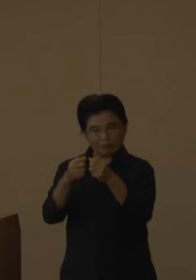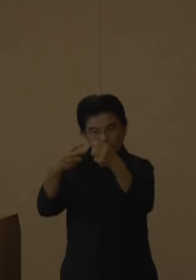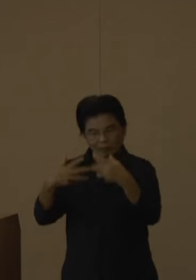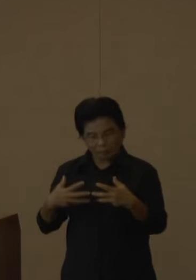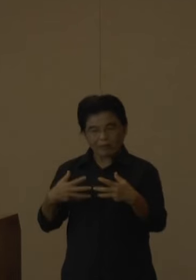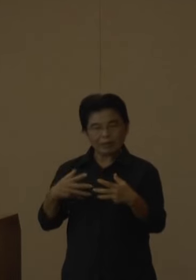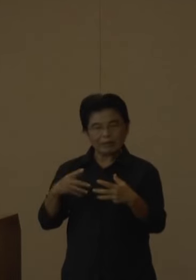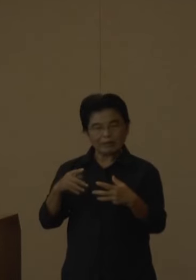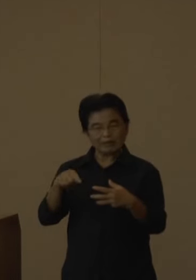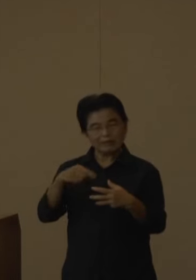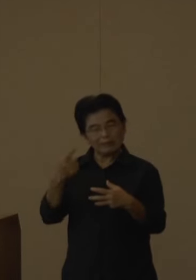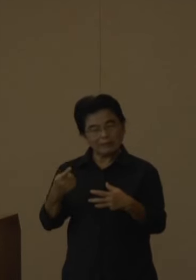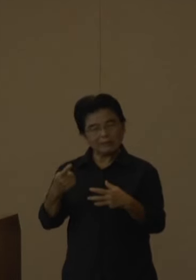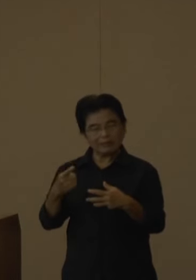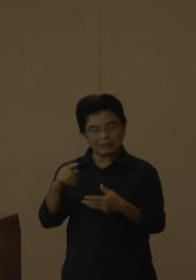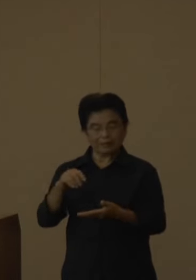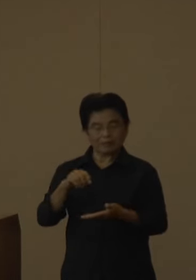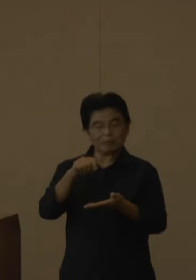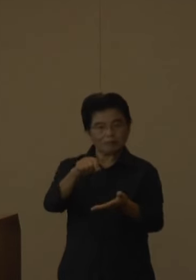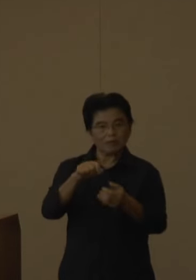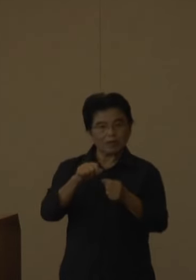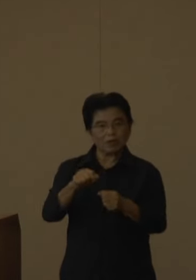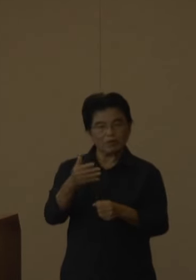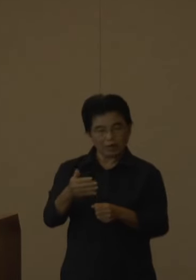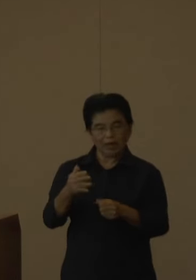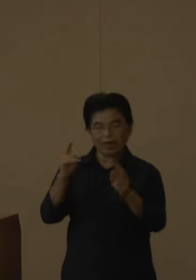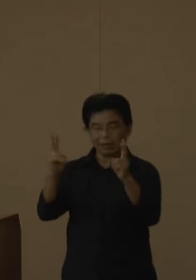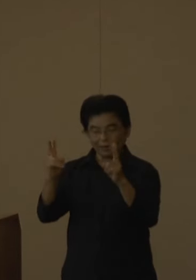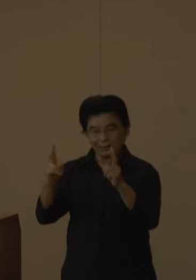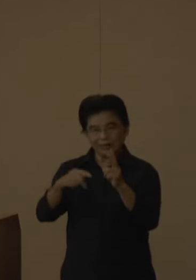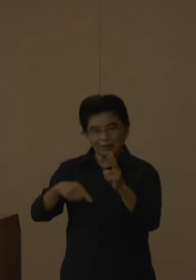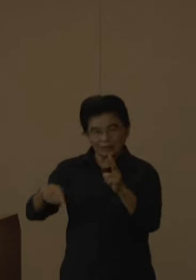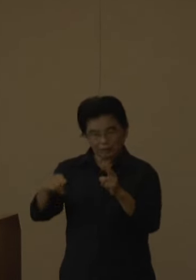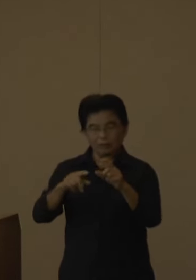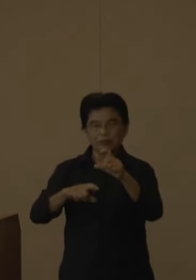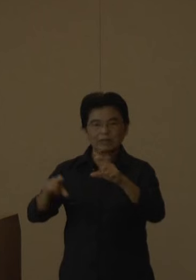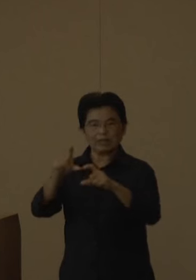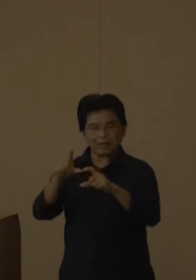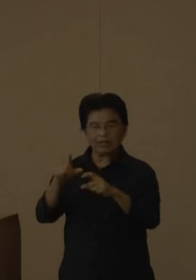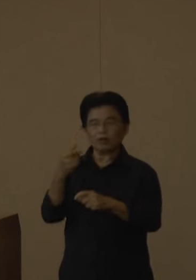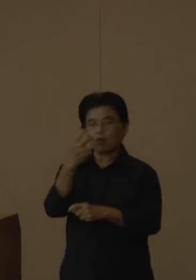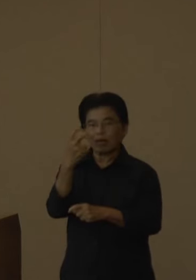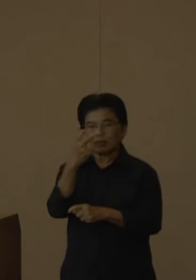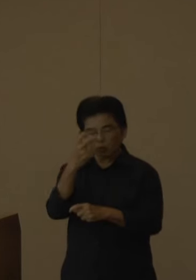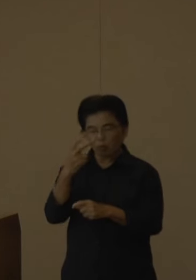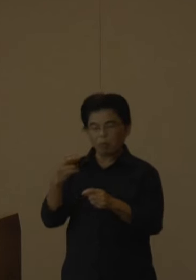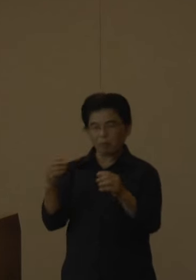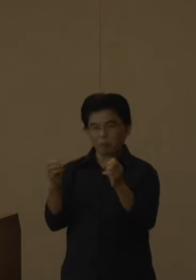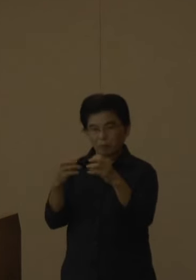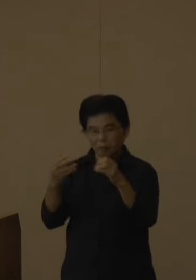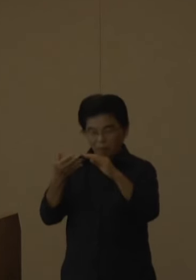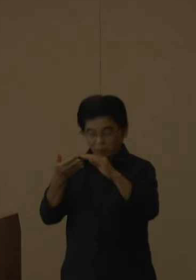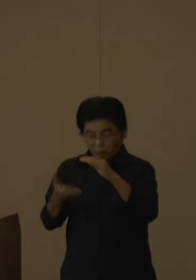とうじゃないかということもありましたので、そこは業界の皆さんとさらなるその意見交換を深めていってですね、